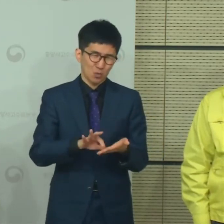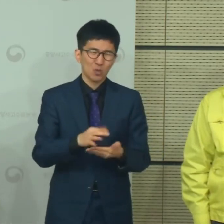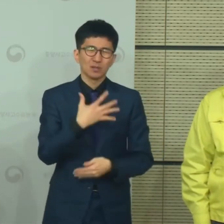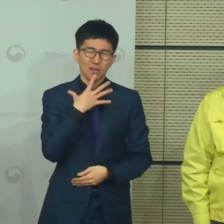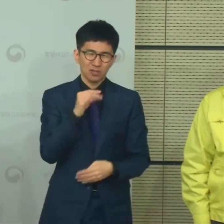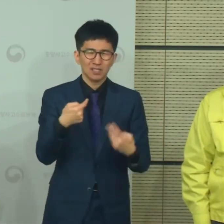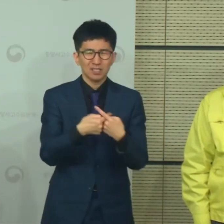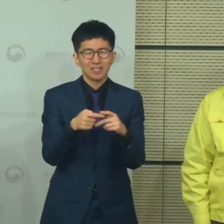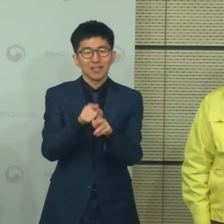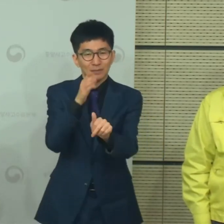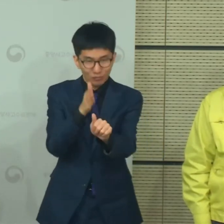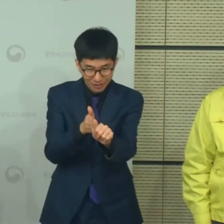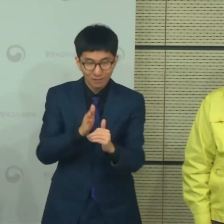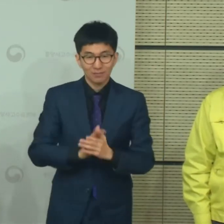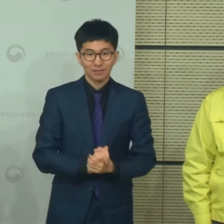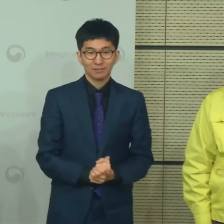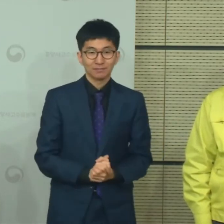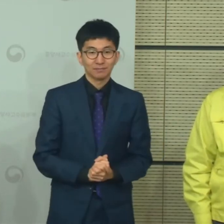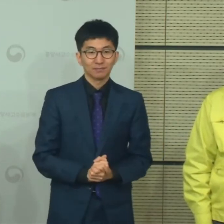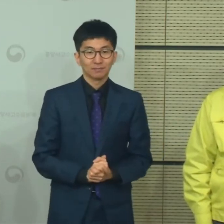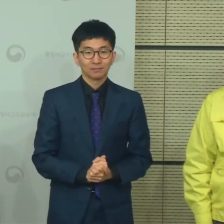있다는 점은 말씀을 드립니다.